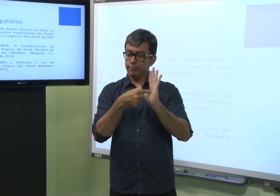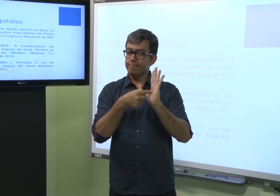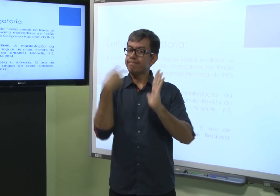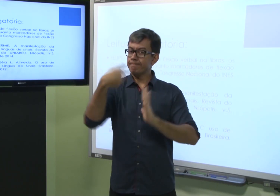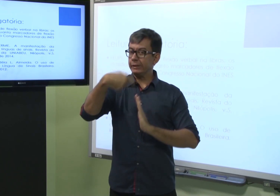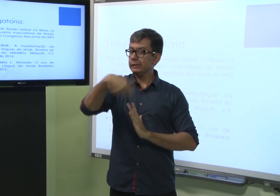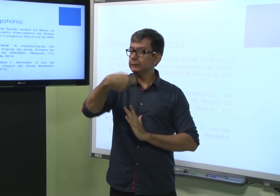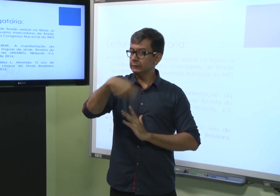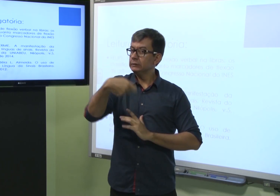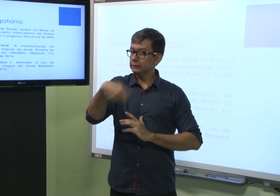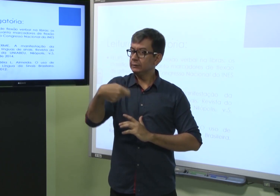textos.